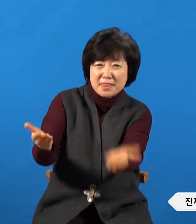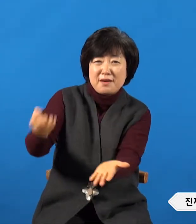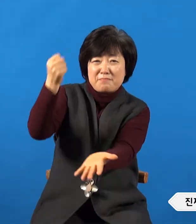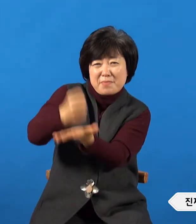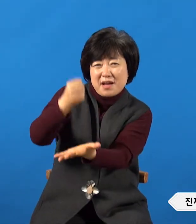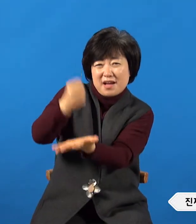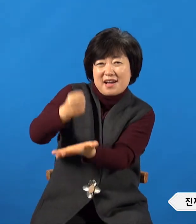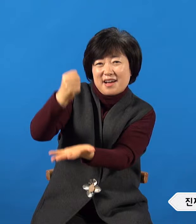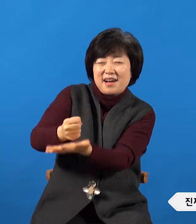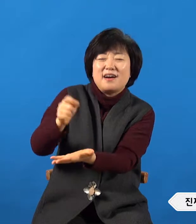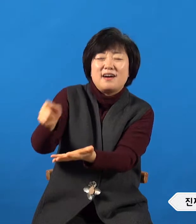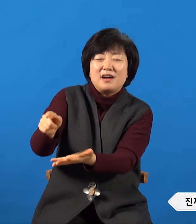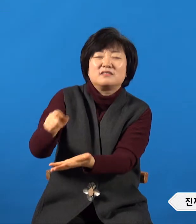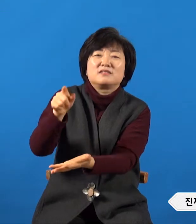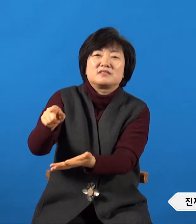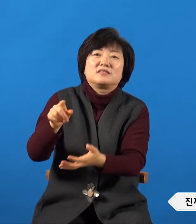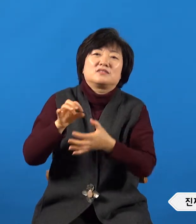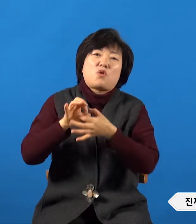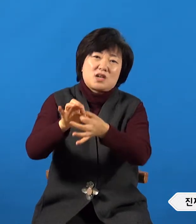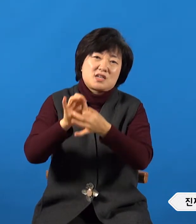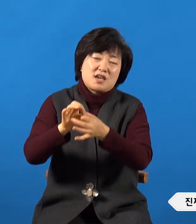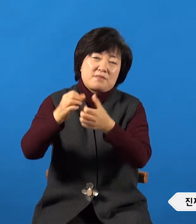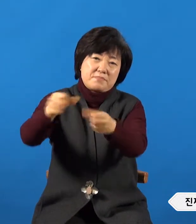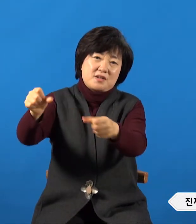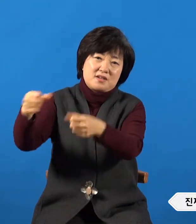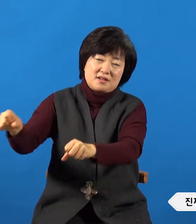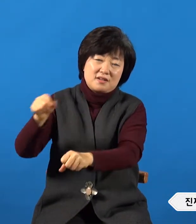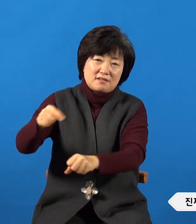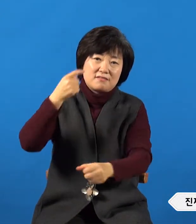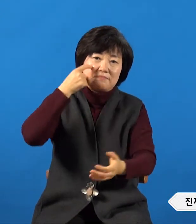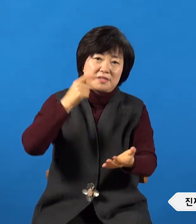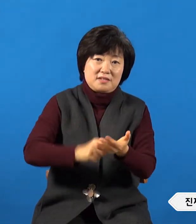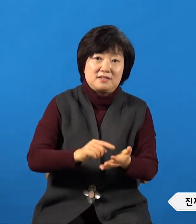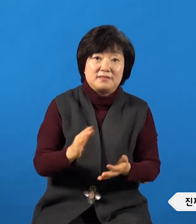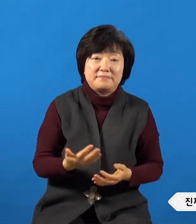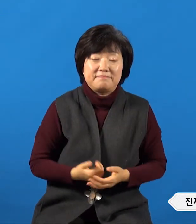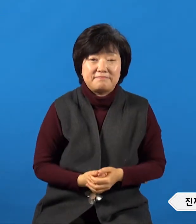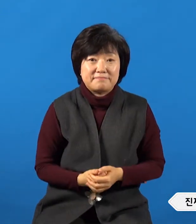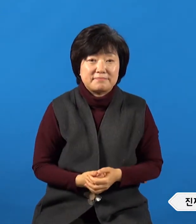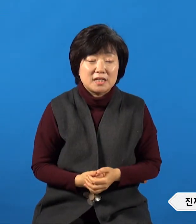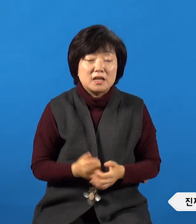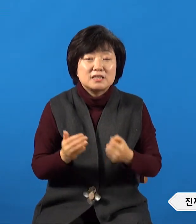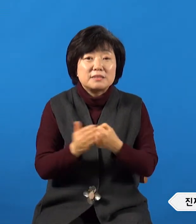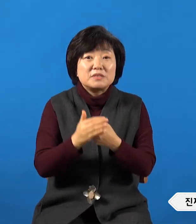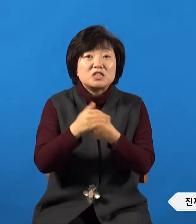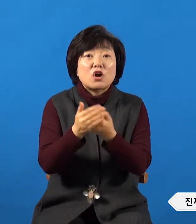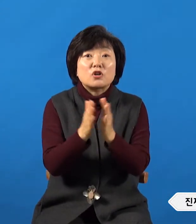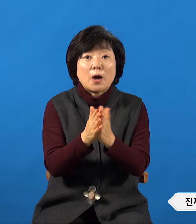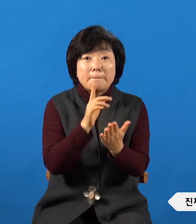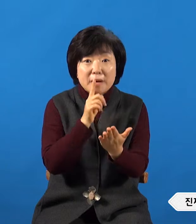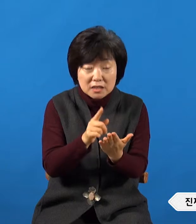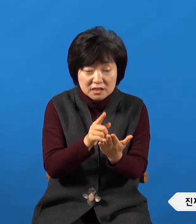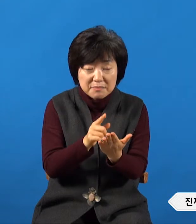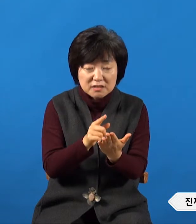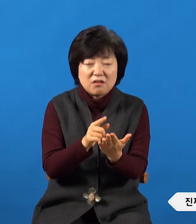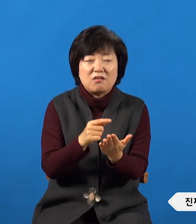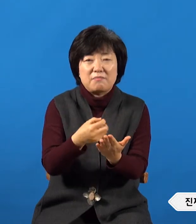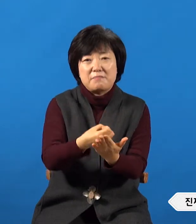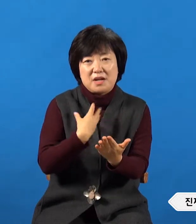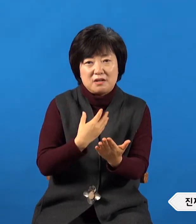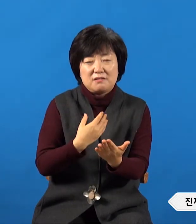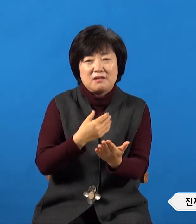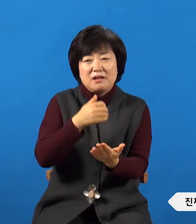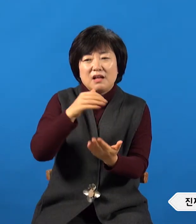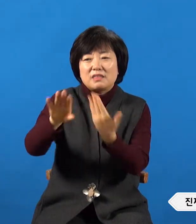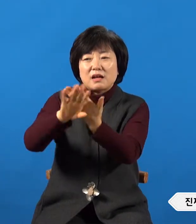가득 차 있는 우리의 관계를 우리는 발견하게 됩니다. 그래서 오늘 성경은 우리에게